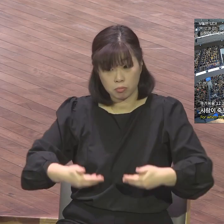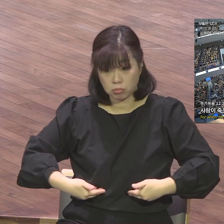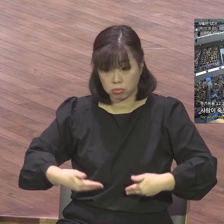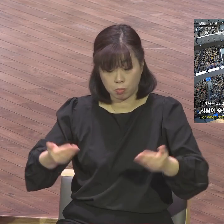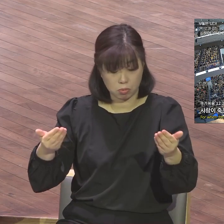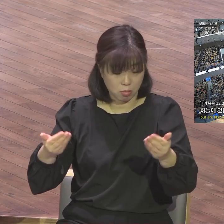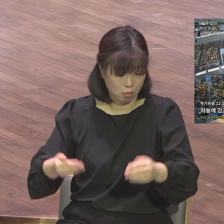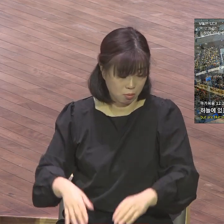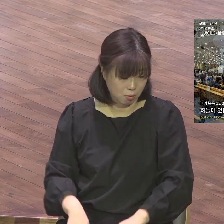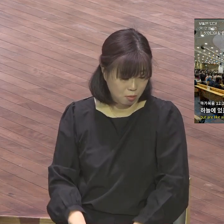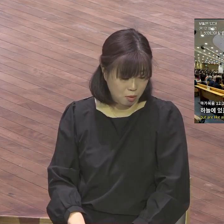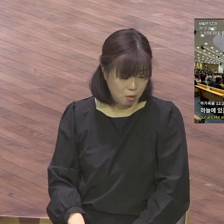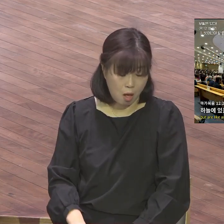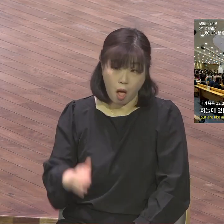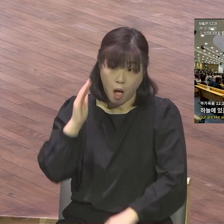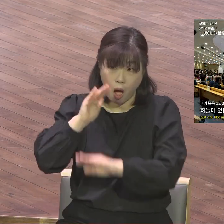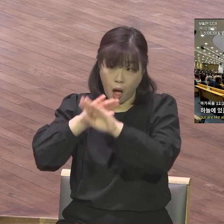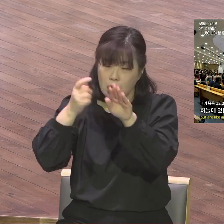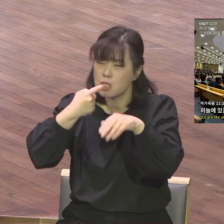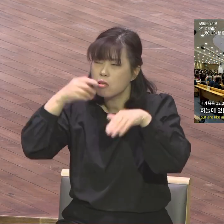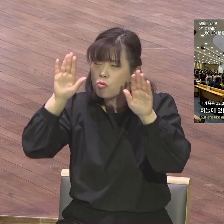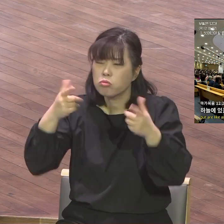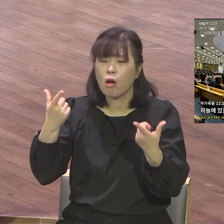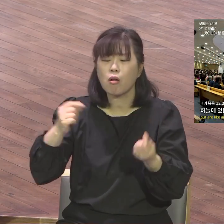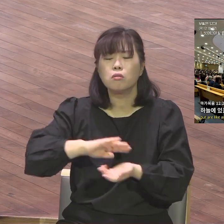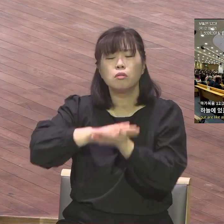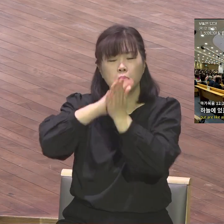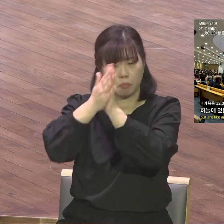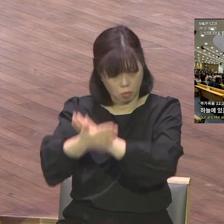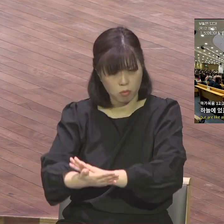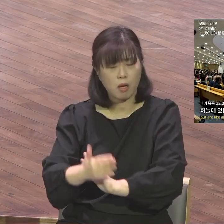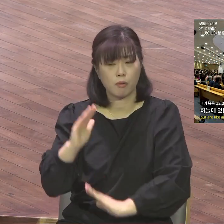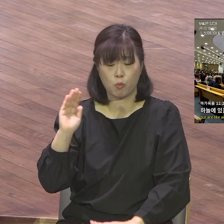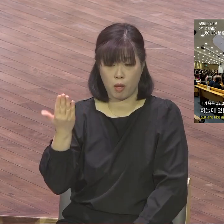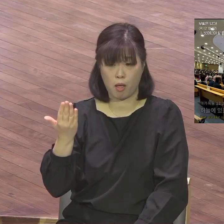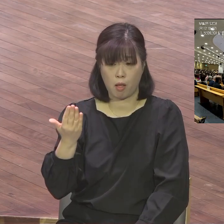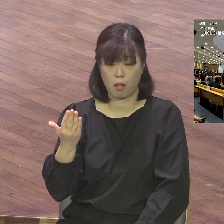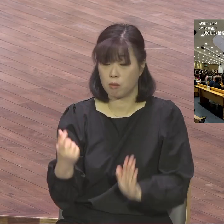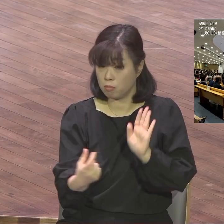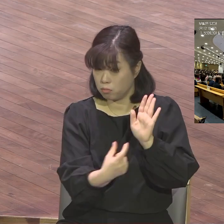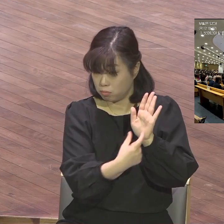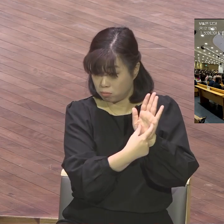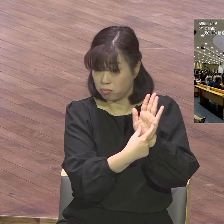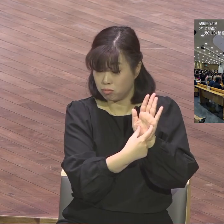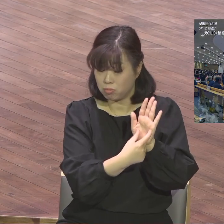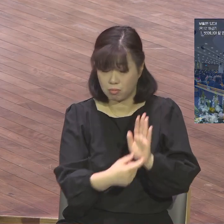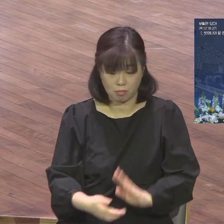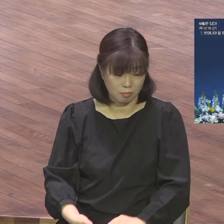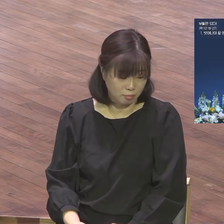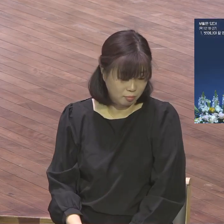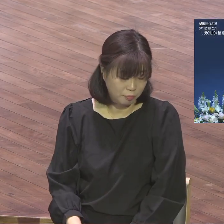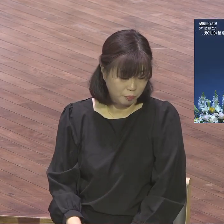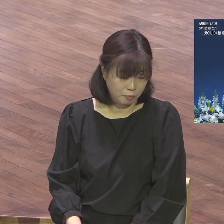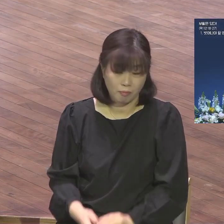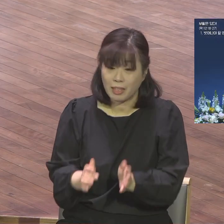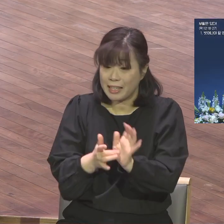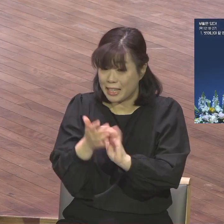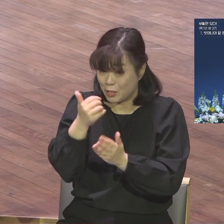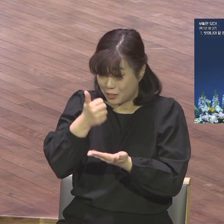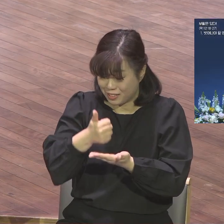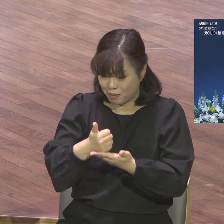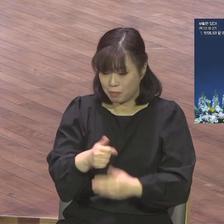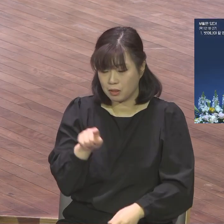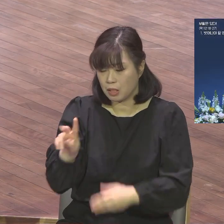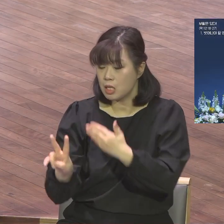아니가고 시집도 아니가고 하늘에 있는 천사들과 같으니라. 자, 예수님은 지금